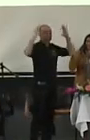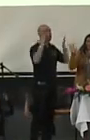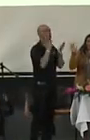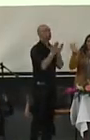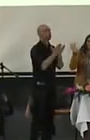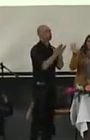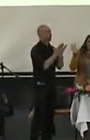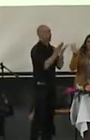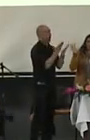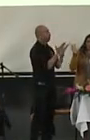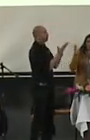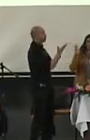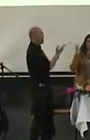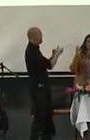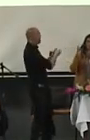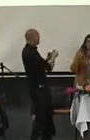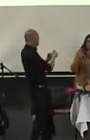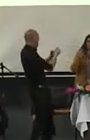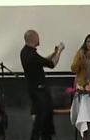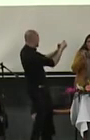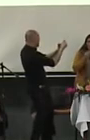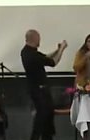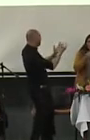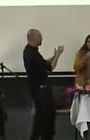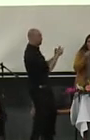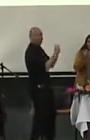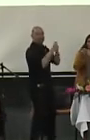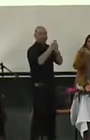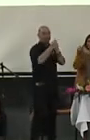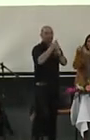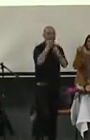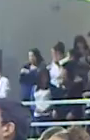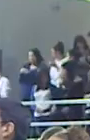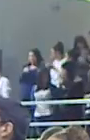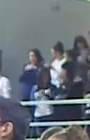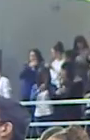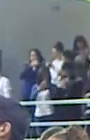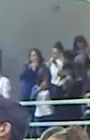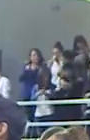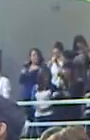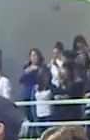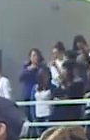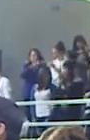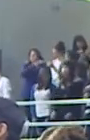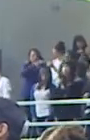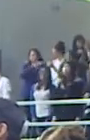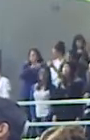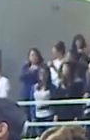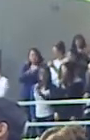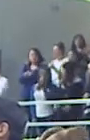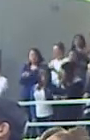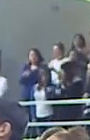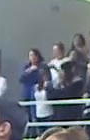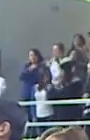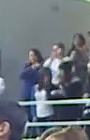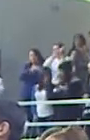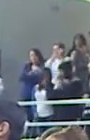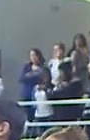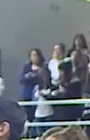celebración de la educación especial otra vez lo repetimos